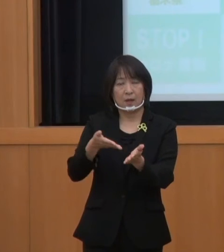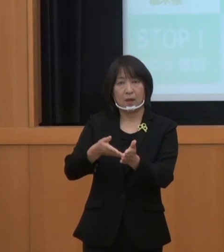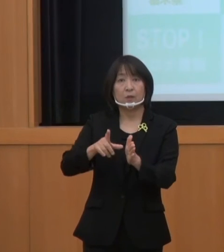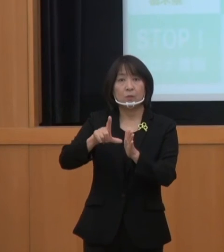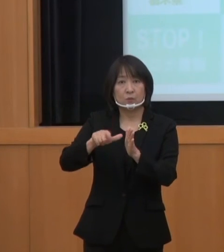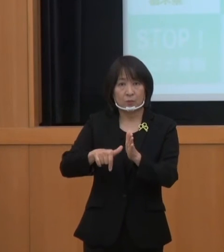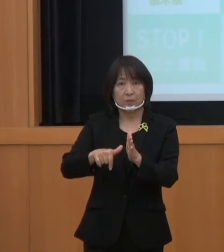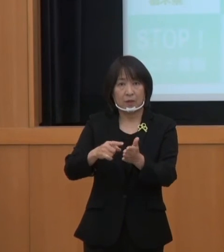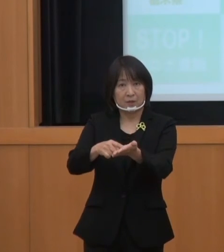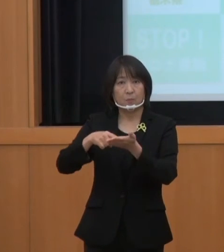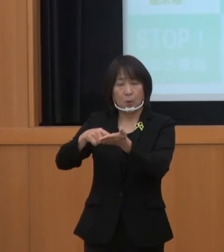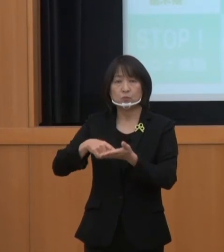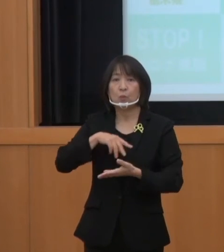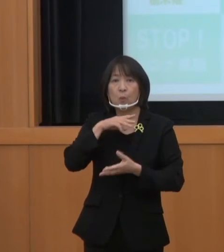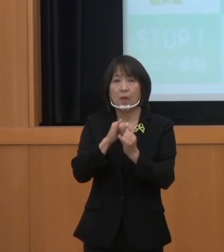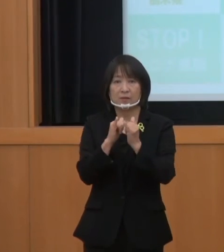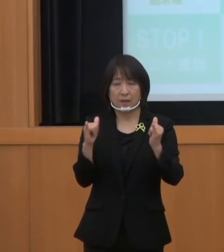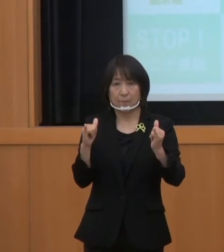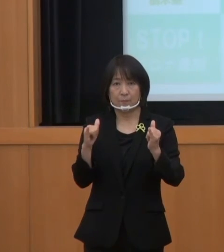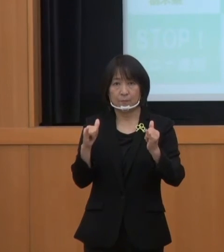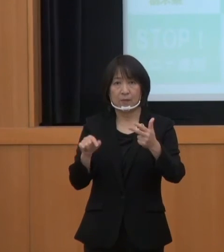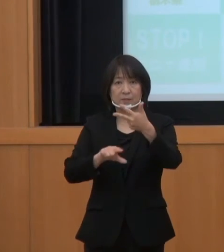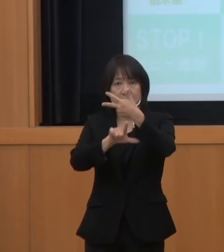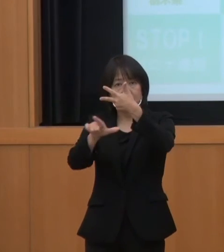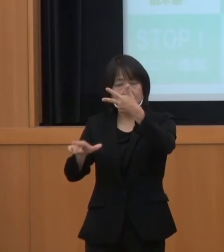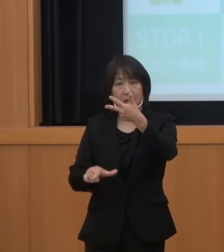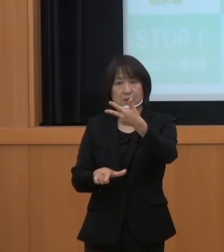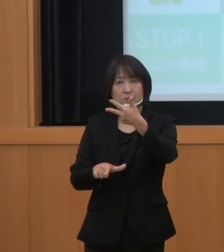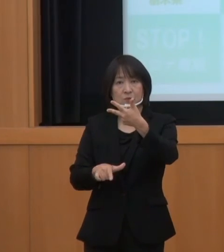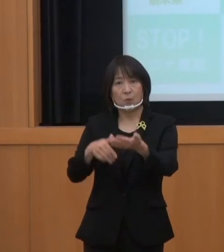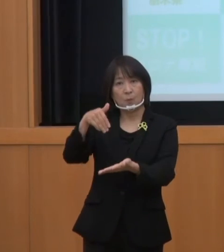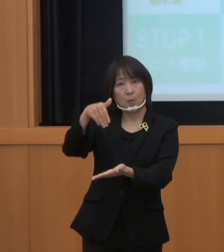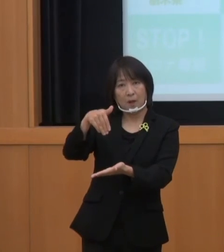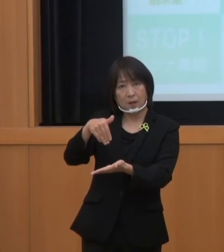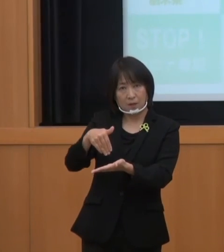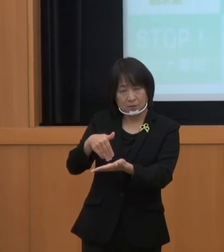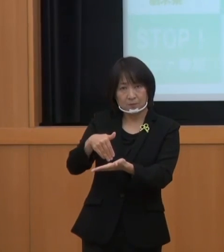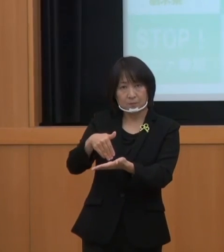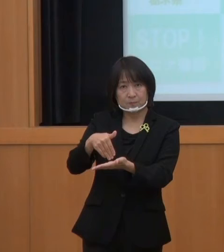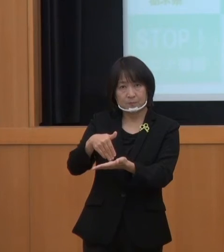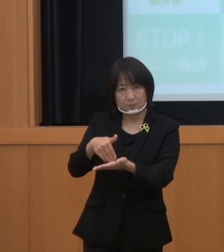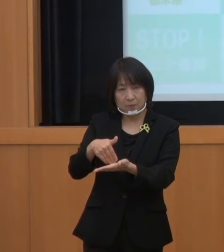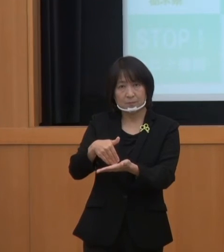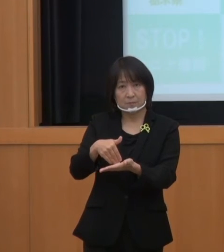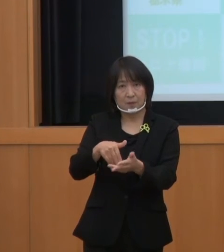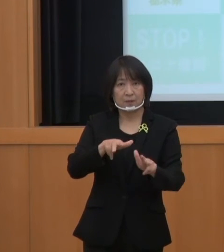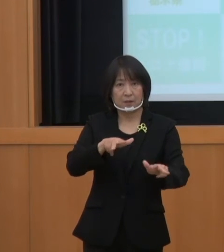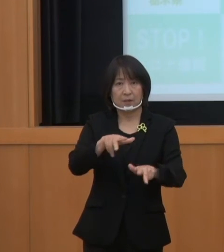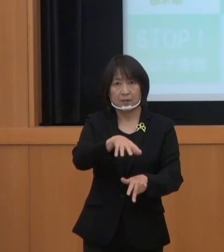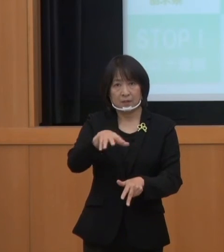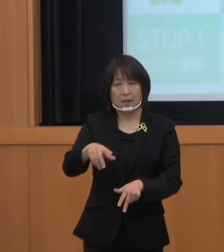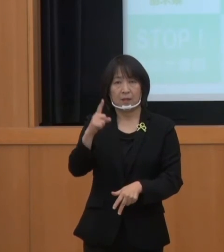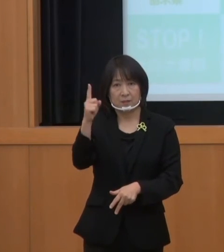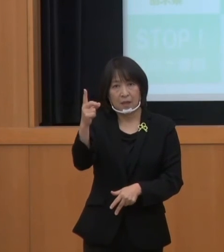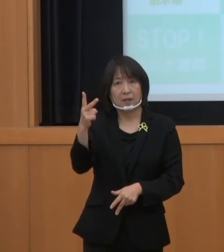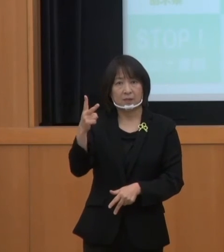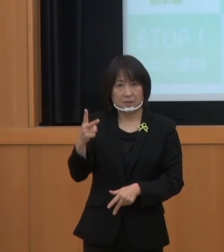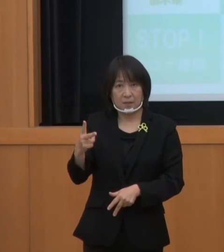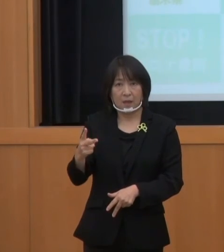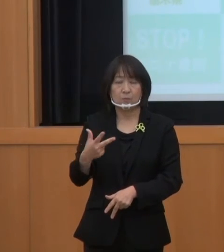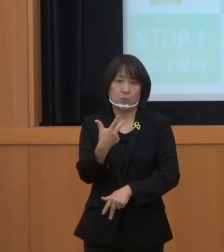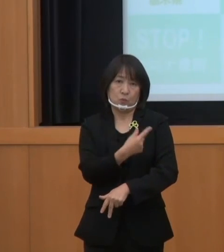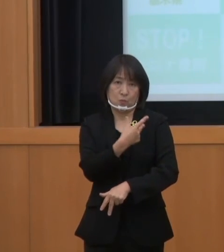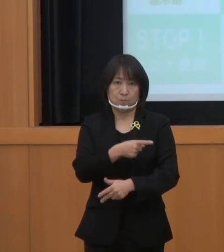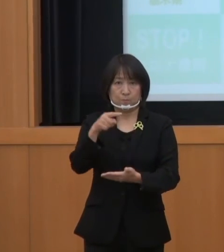高齢者に7月末を念頭に、各自治体が2回接種を